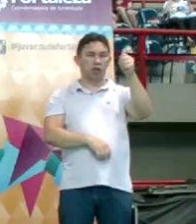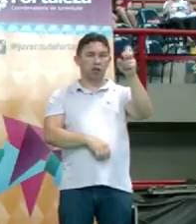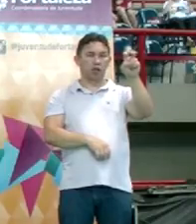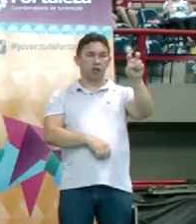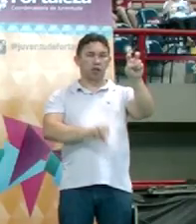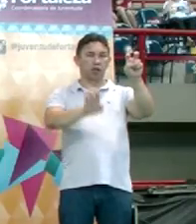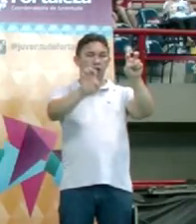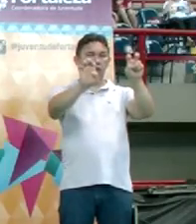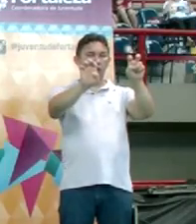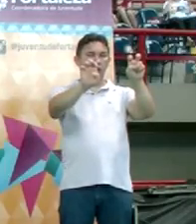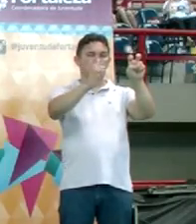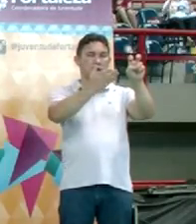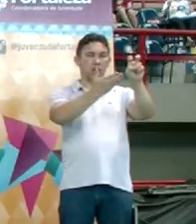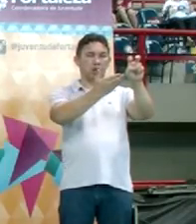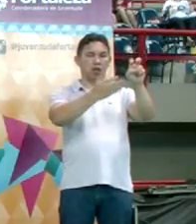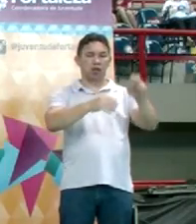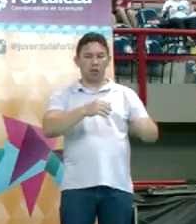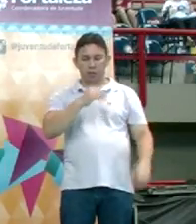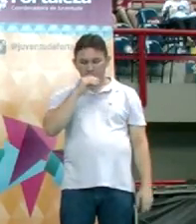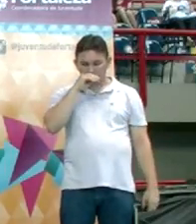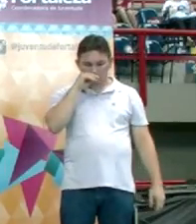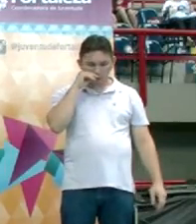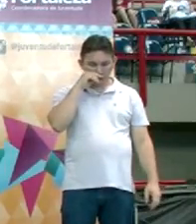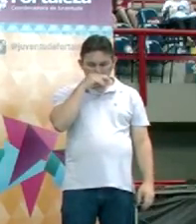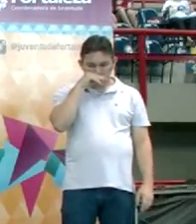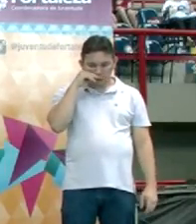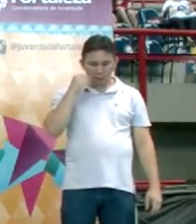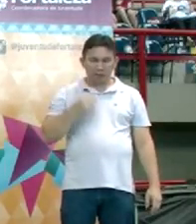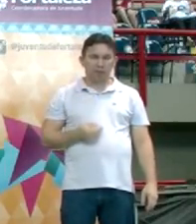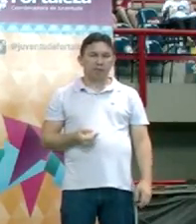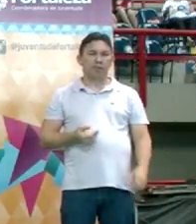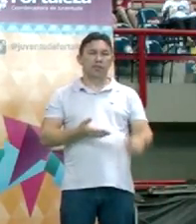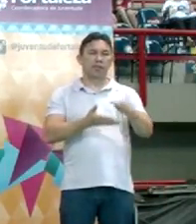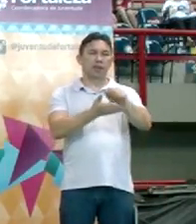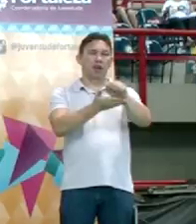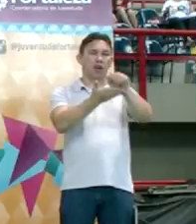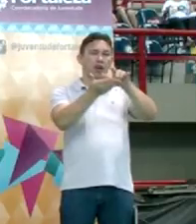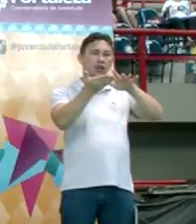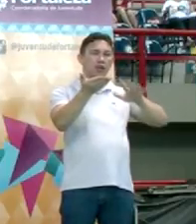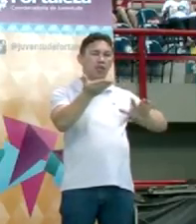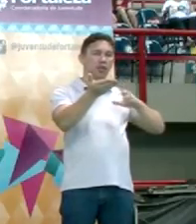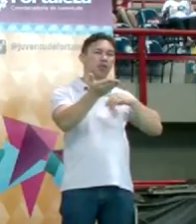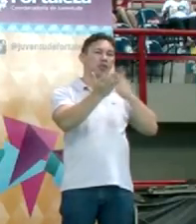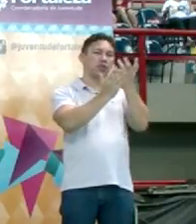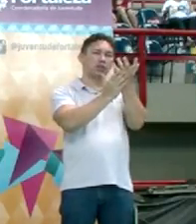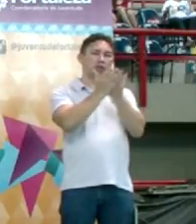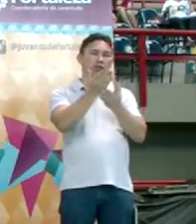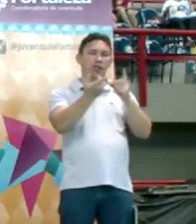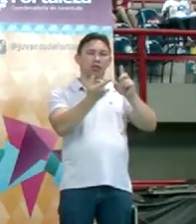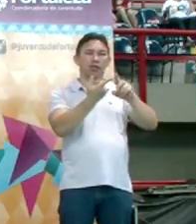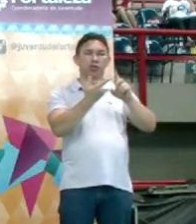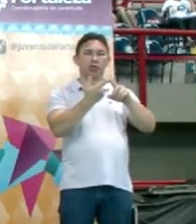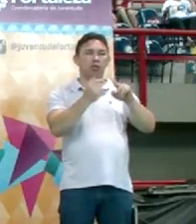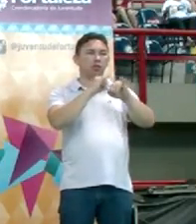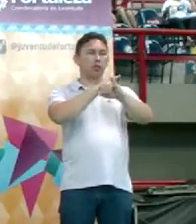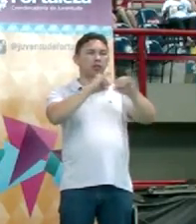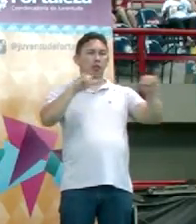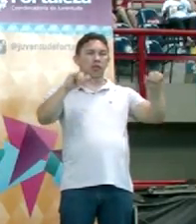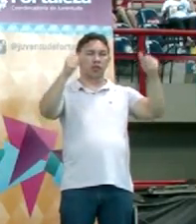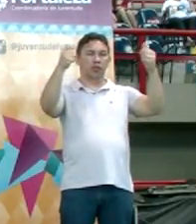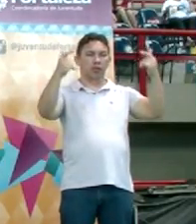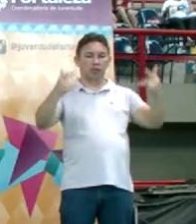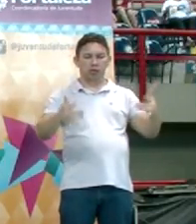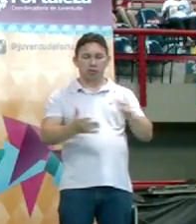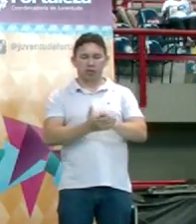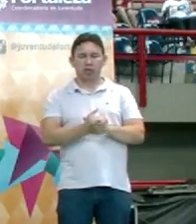item E. E aí tem os exercícios de fixação que vocês têm no gabarito também, ok? Mas eu queria encerrar só com